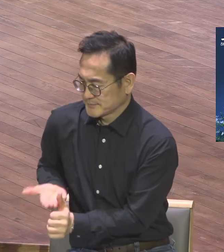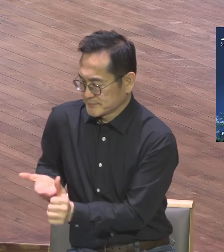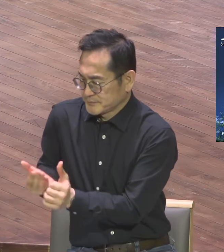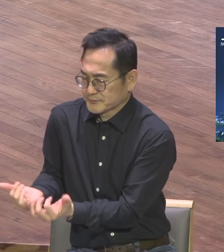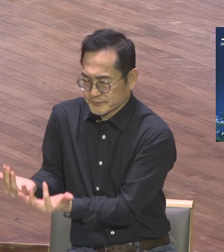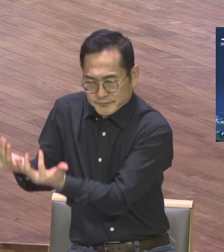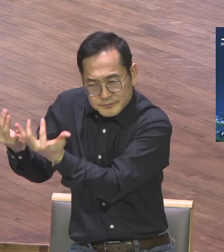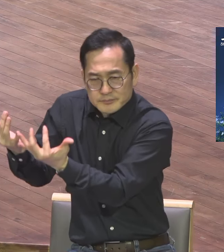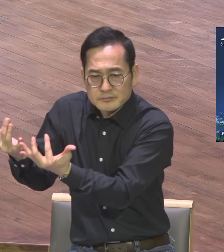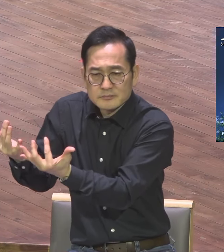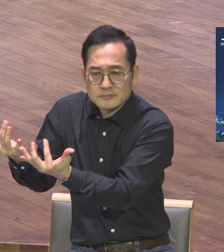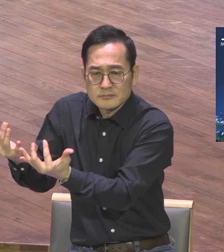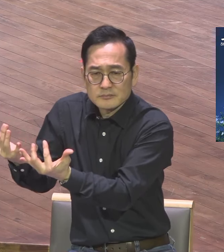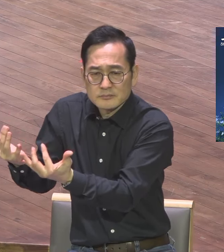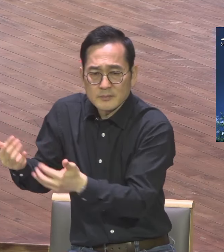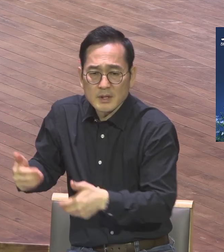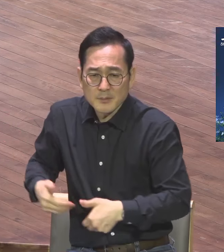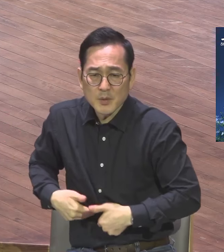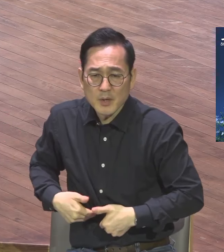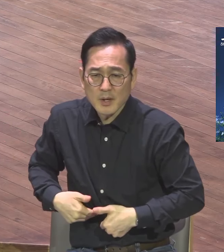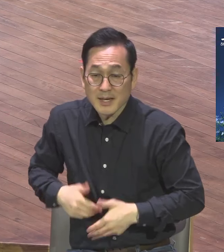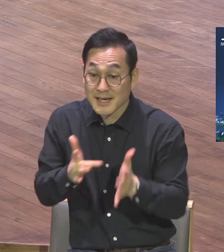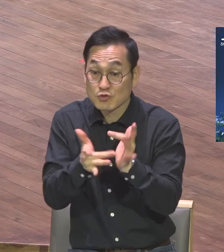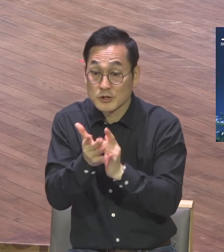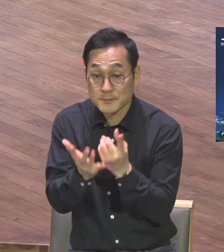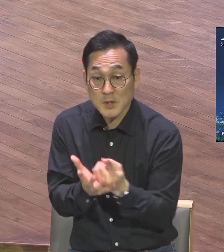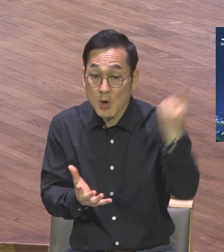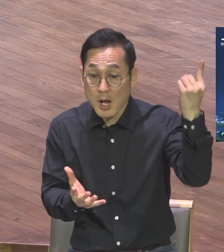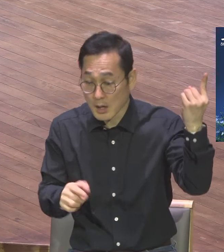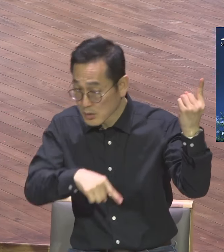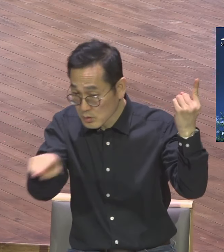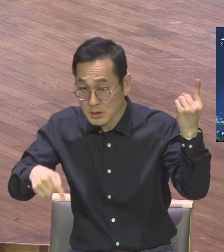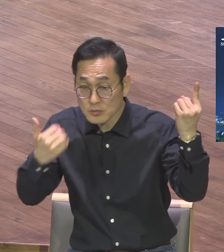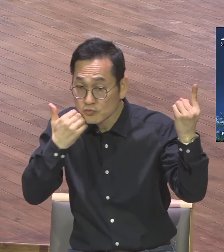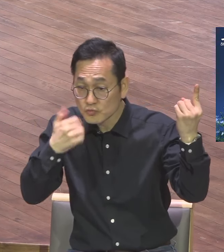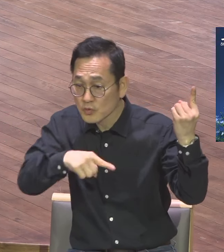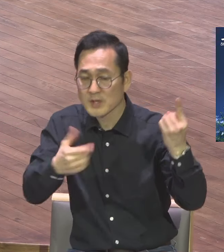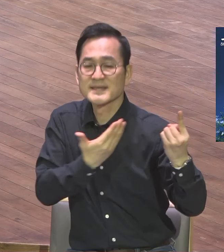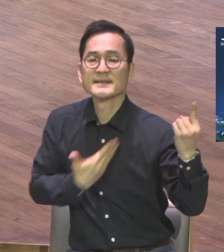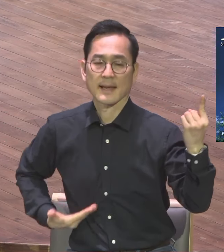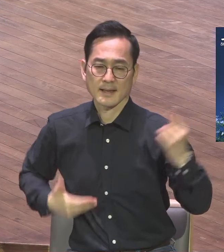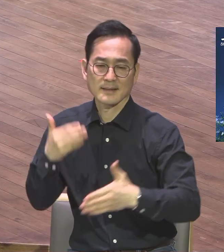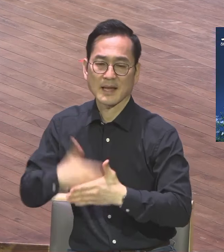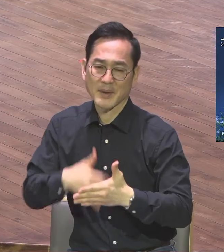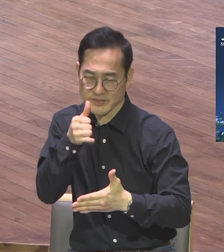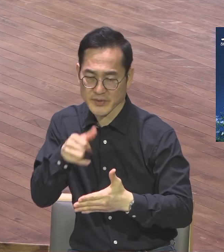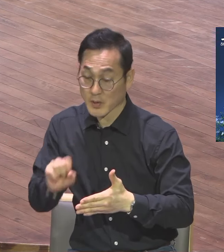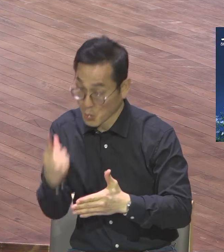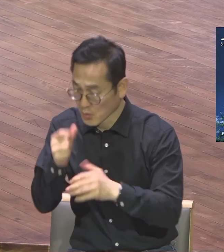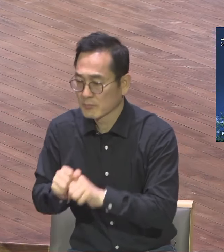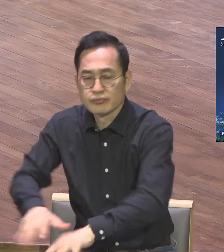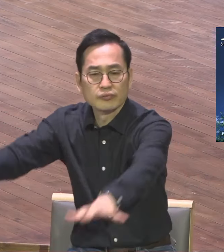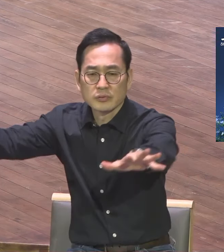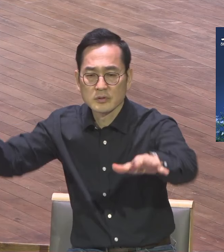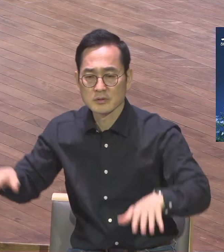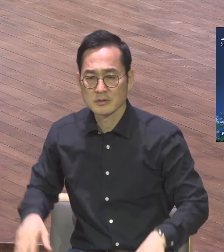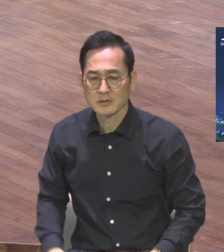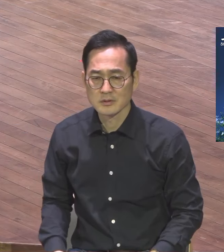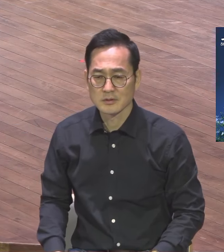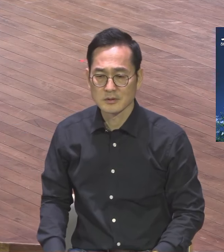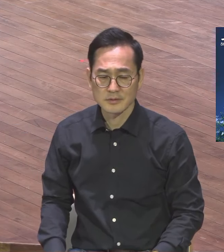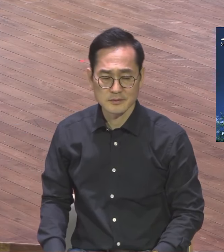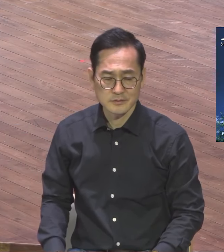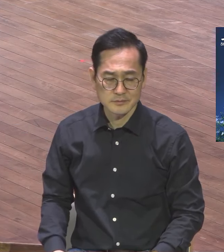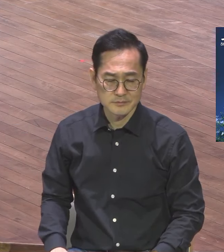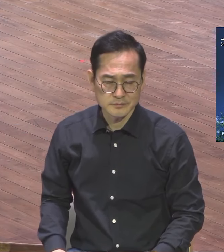제자. 예수님 떠나는데 제자들 했잖아요. 그래서 일반적으로 우리 시스템이 없어요. 우리 다락방 시스템이 없기 때문에